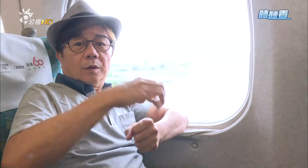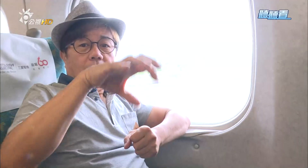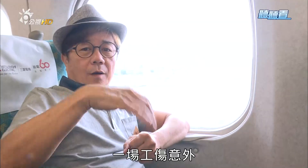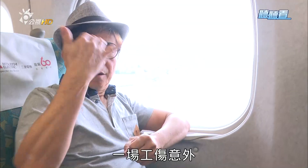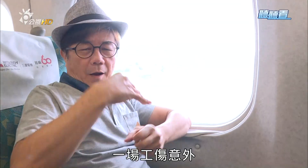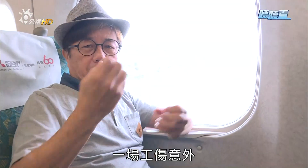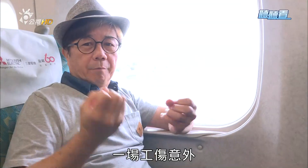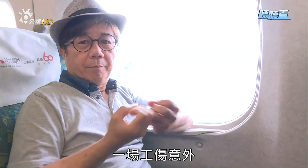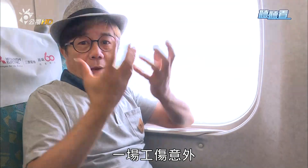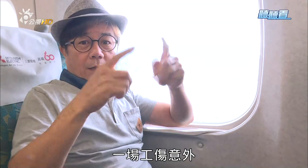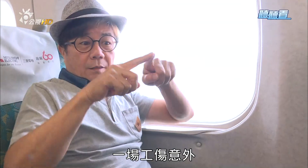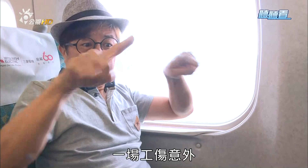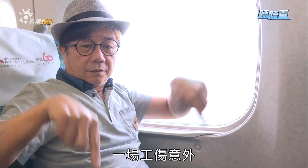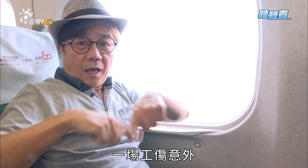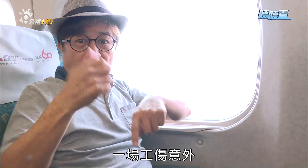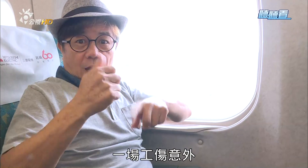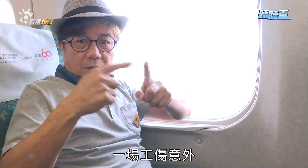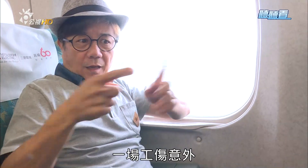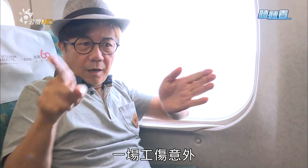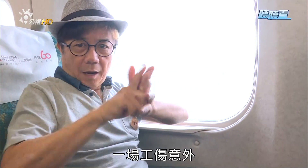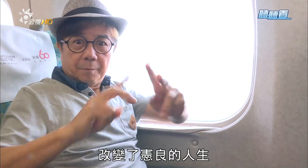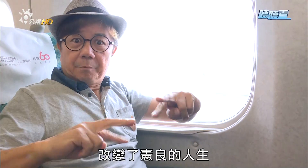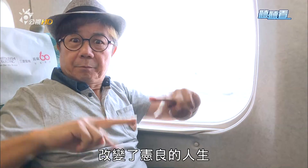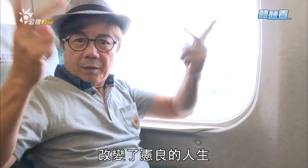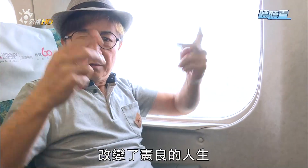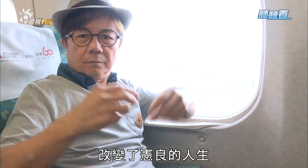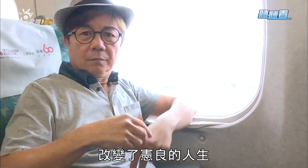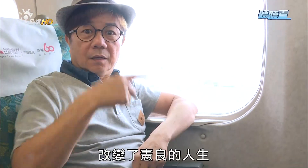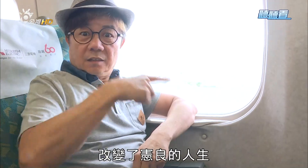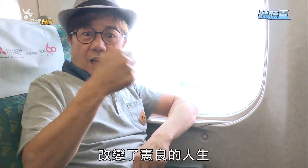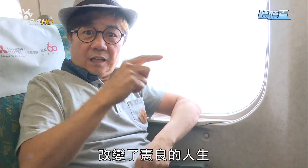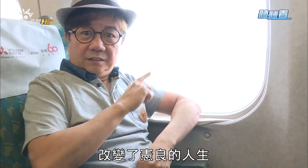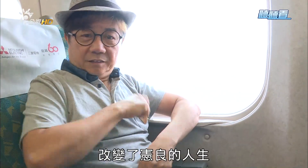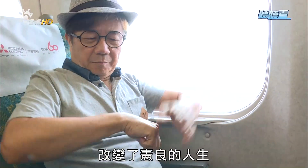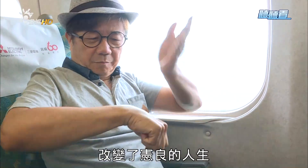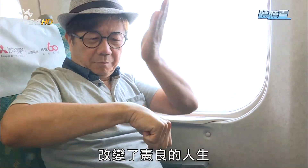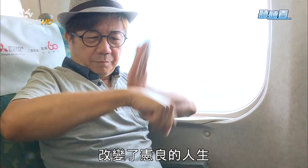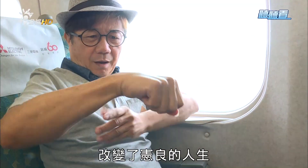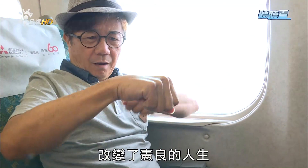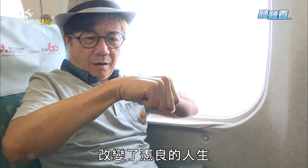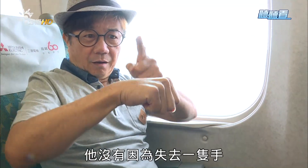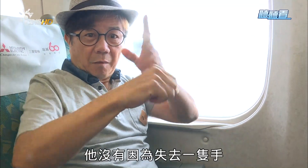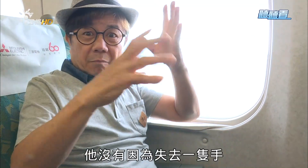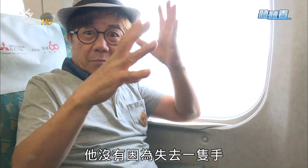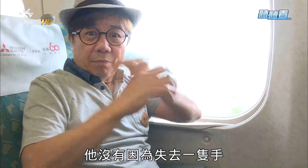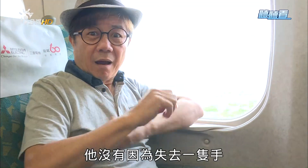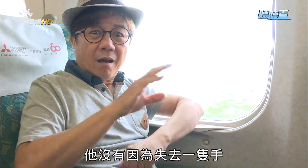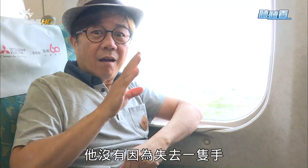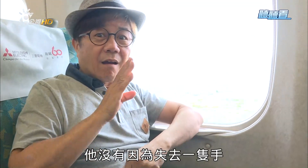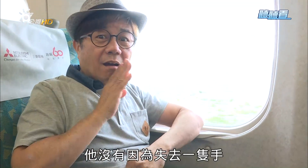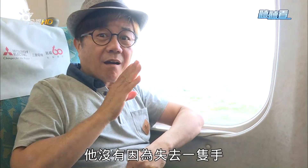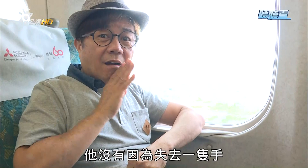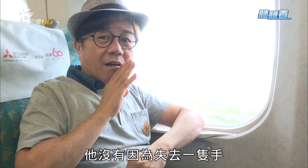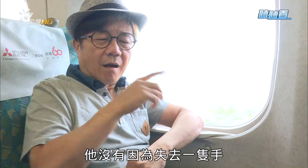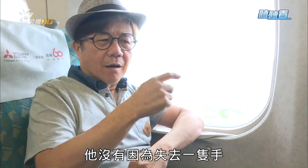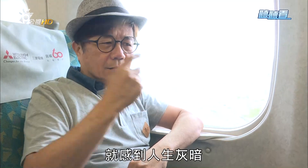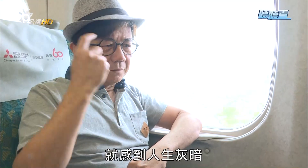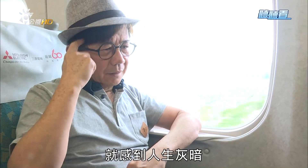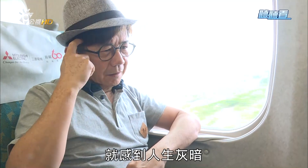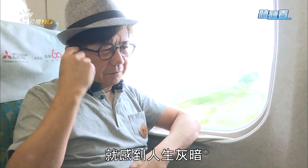一场工伤意外啊，改变了宪良的人生。他没有因为失去一只手就感到人